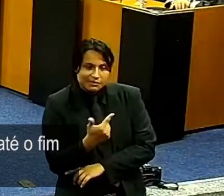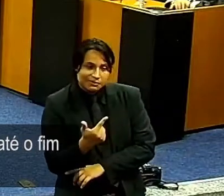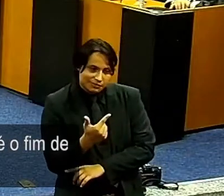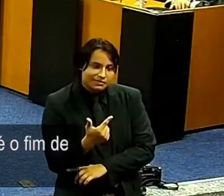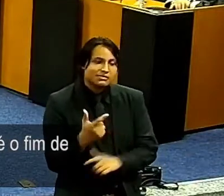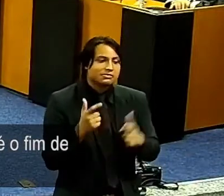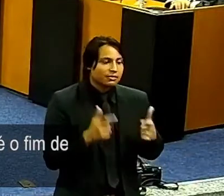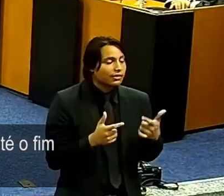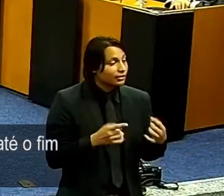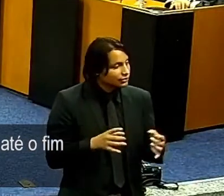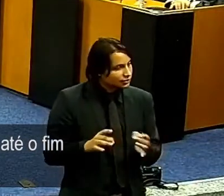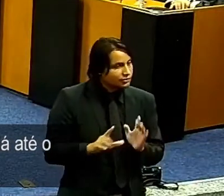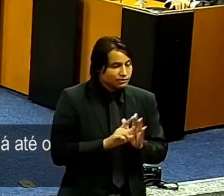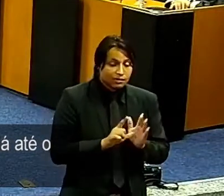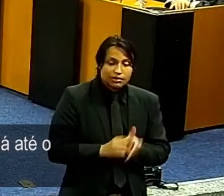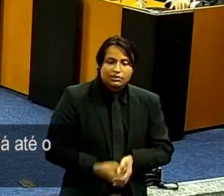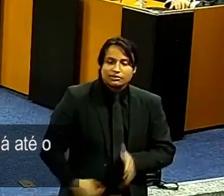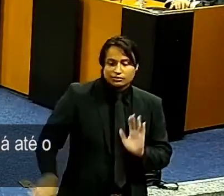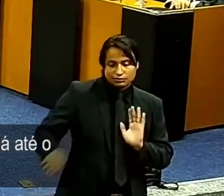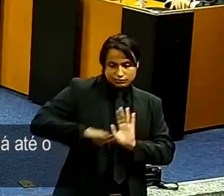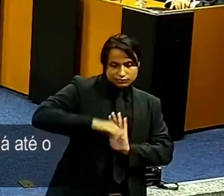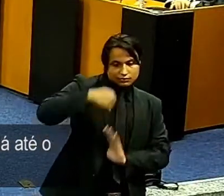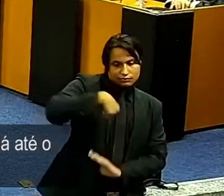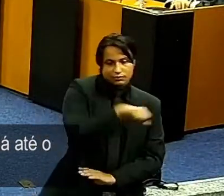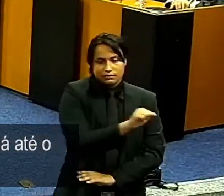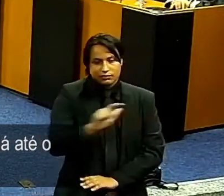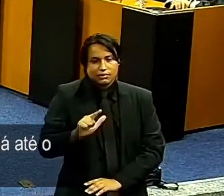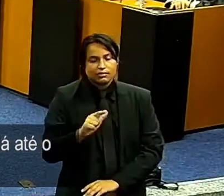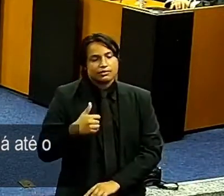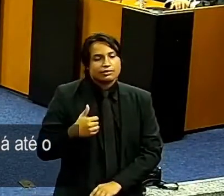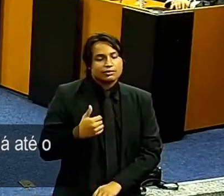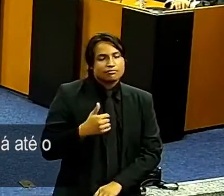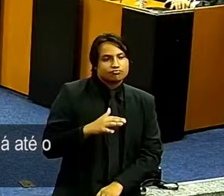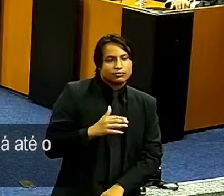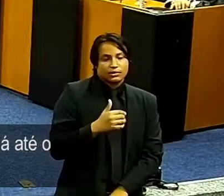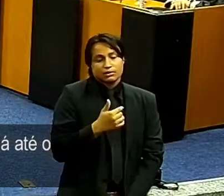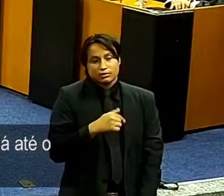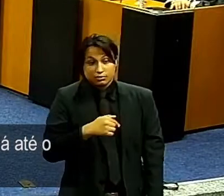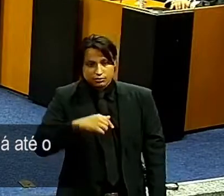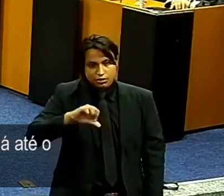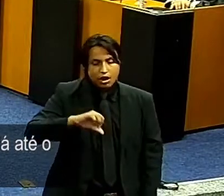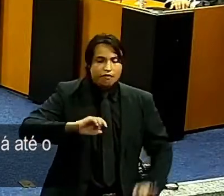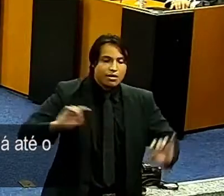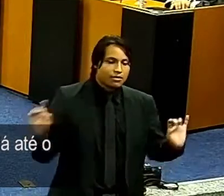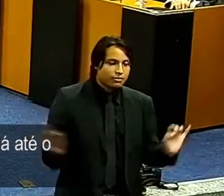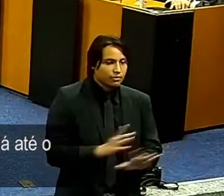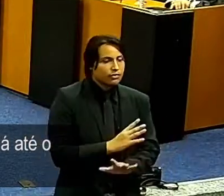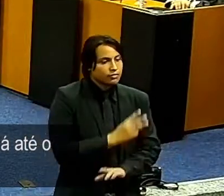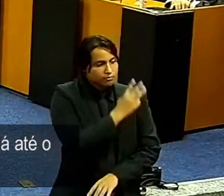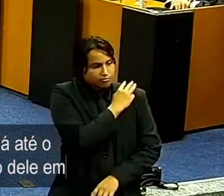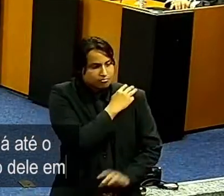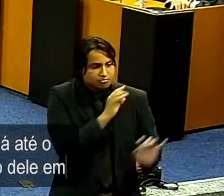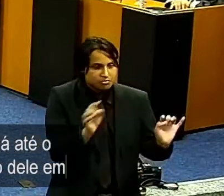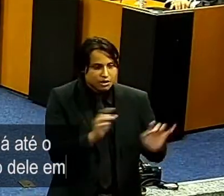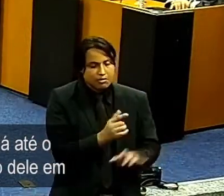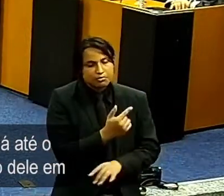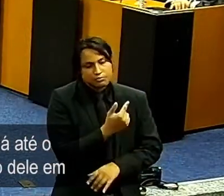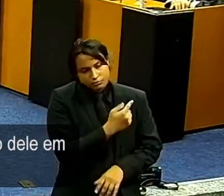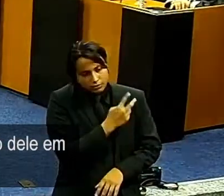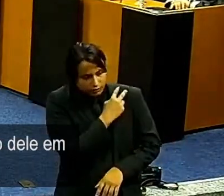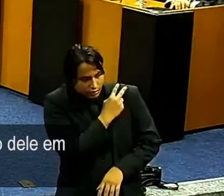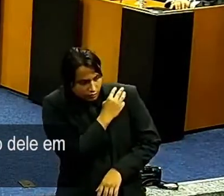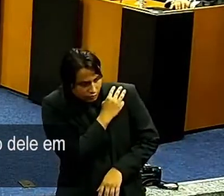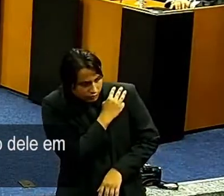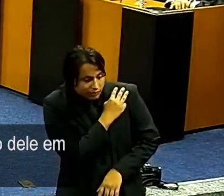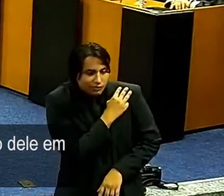aqui em São Luís em 79 aí concluiu o ensino médio era o segundo grau